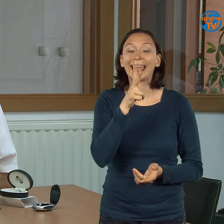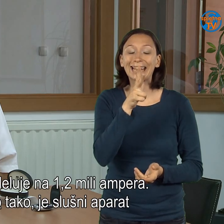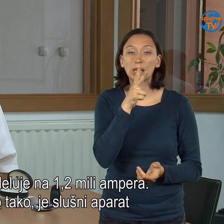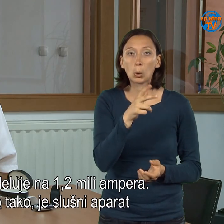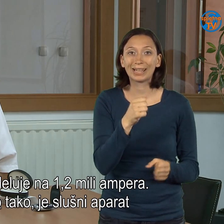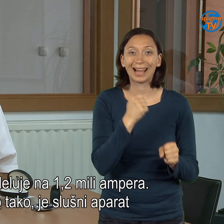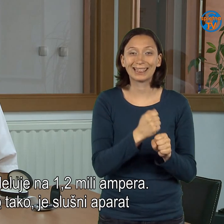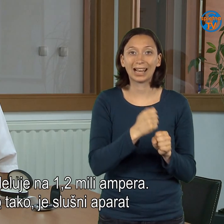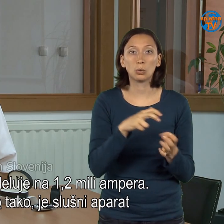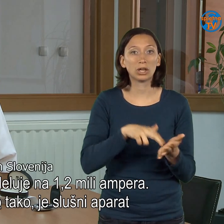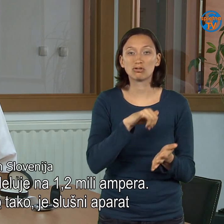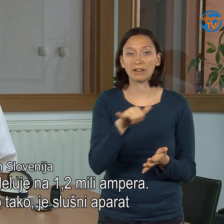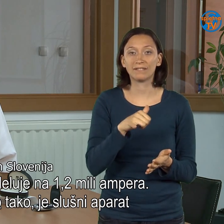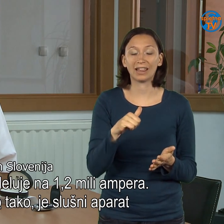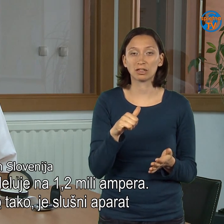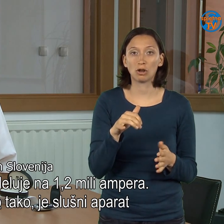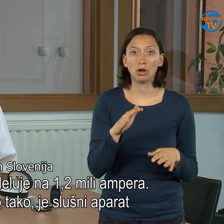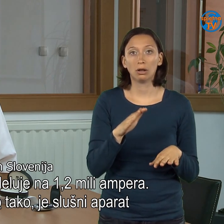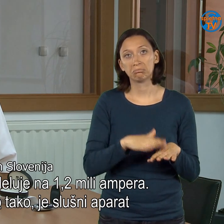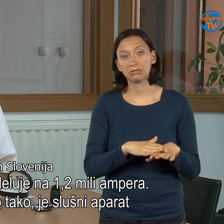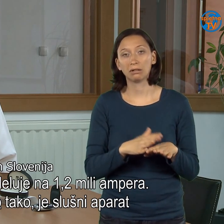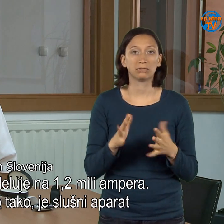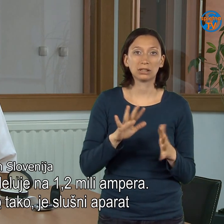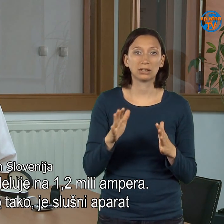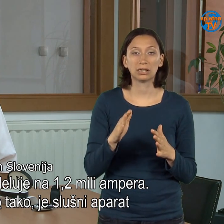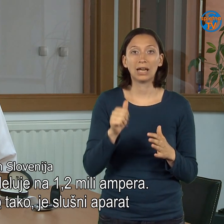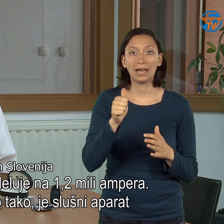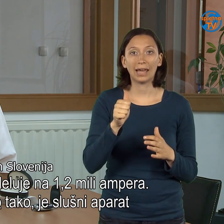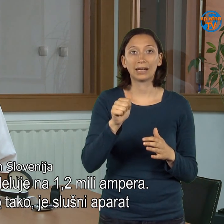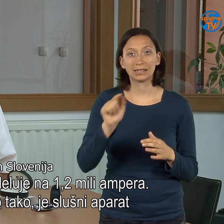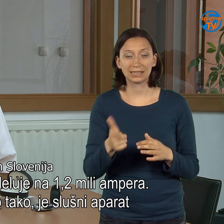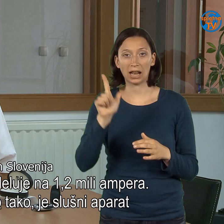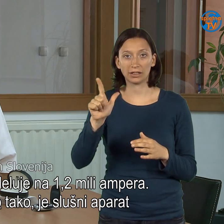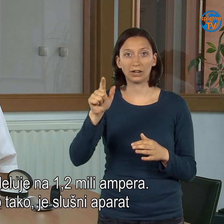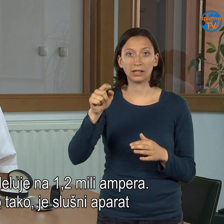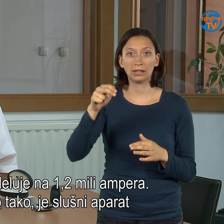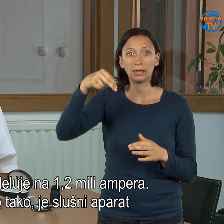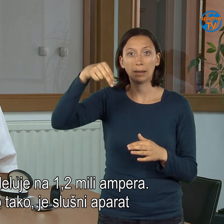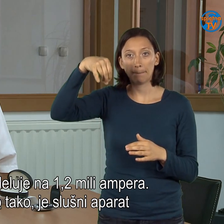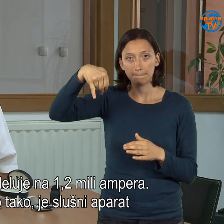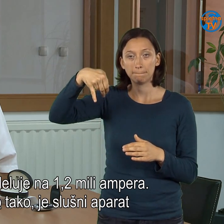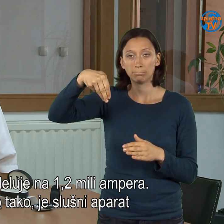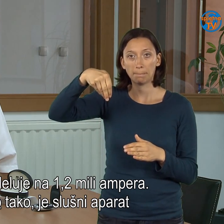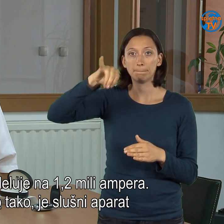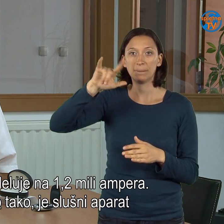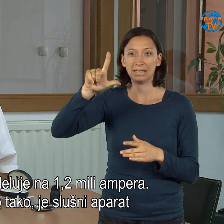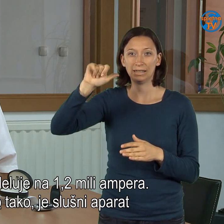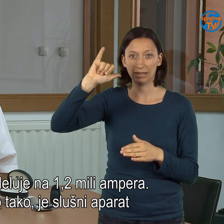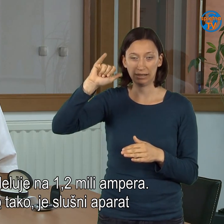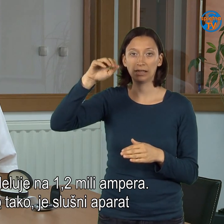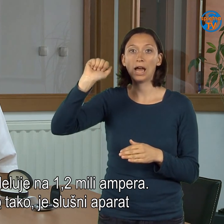Elektronika deluje še vedno na nekje 1,2 miliampera. In dokler